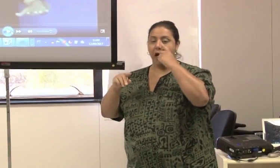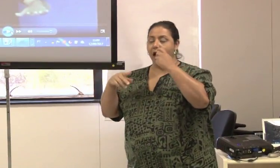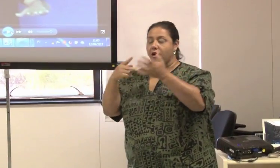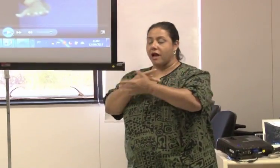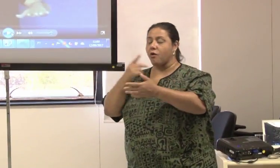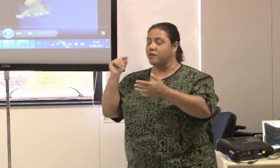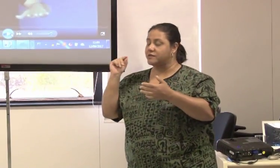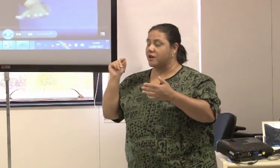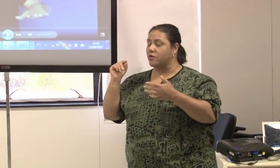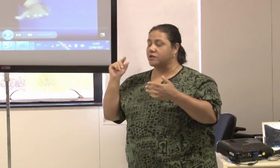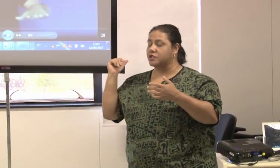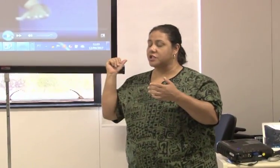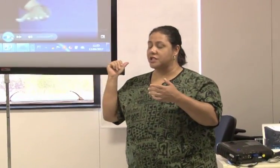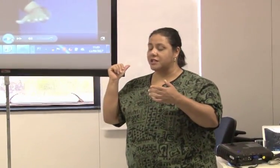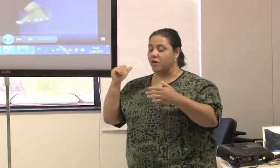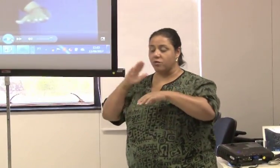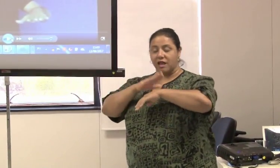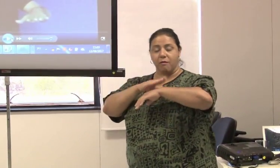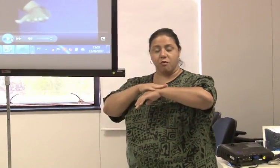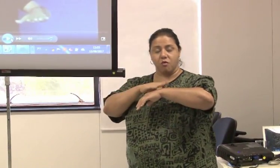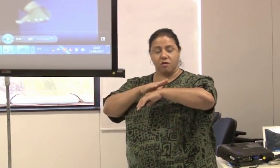O que aconteceu de ter um tempo